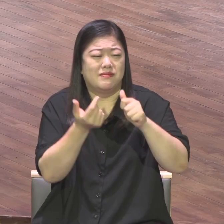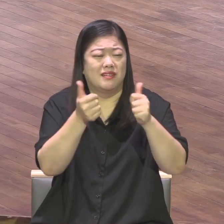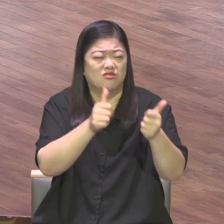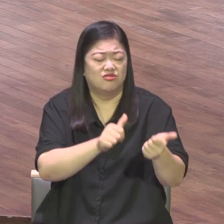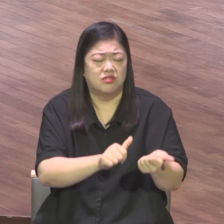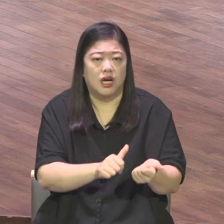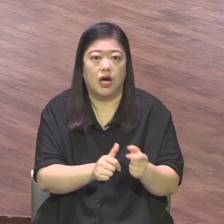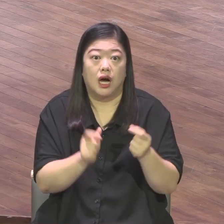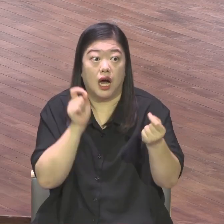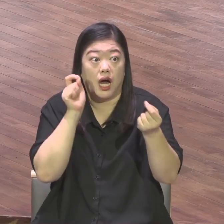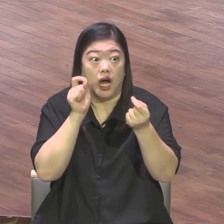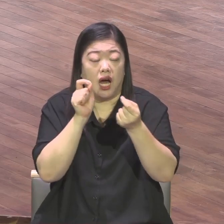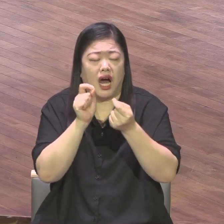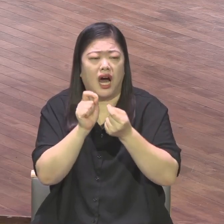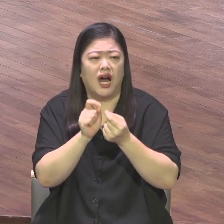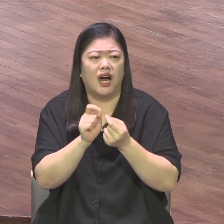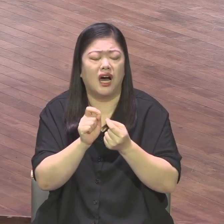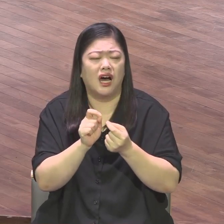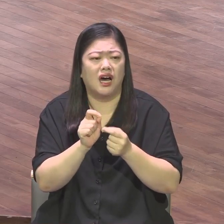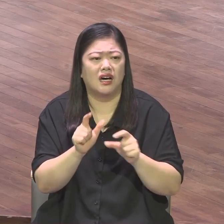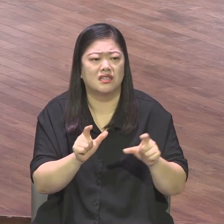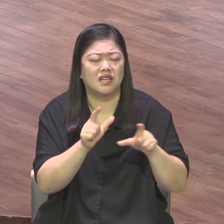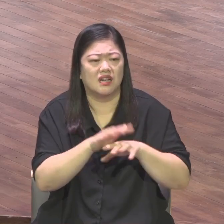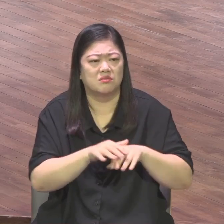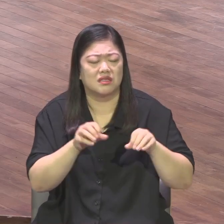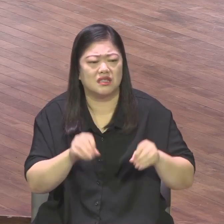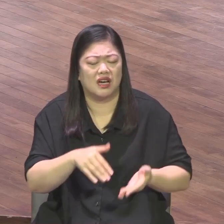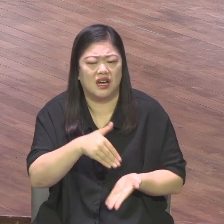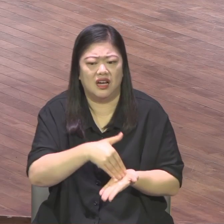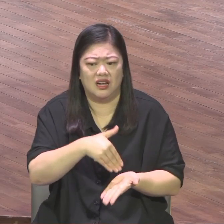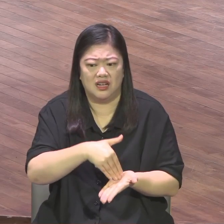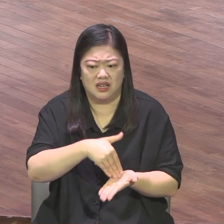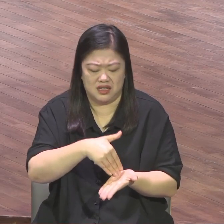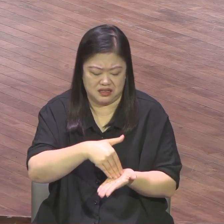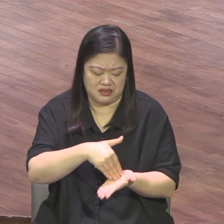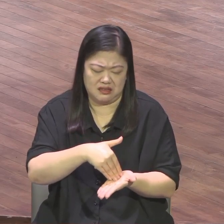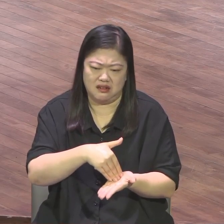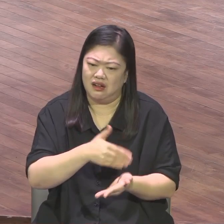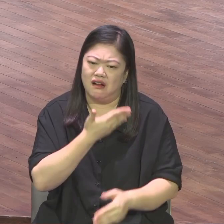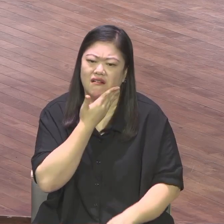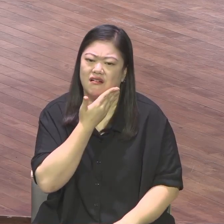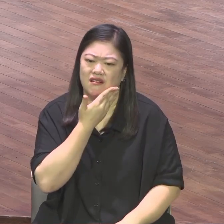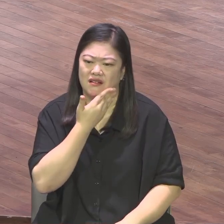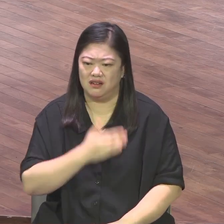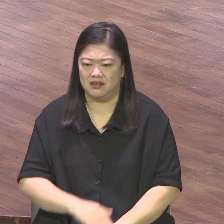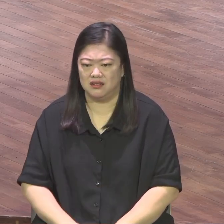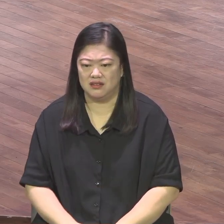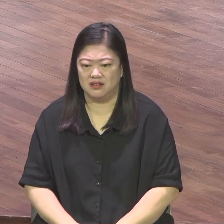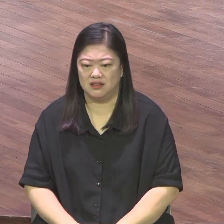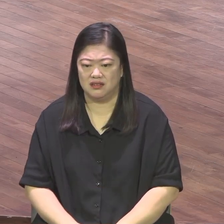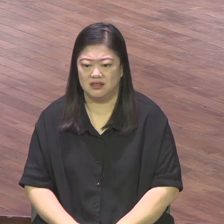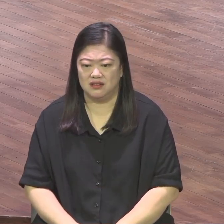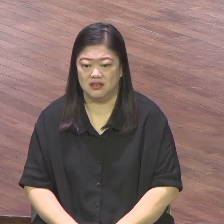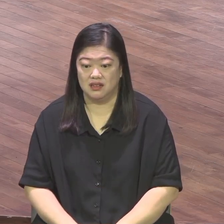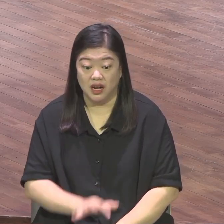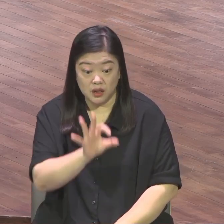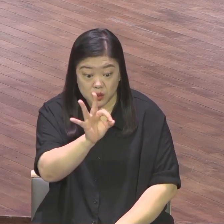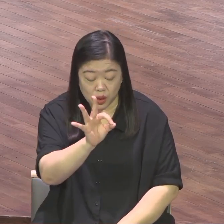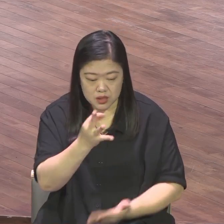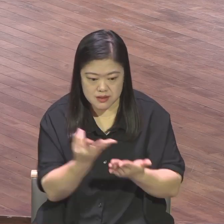하나님의 장애된 인생의 모습은 달라야 됩니다. 세상에 눈에 있다 없어질 그